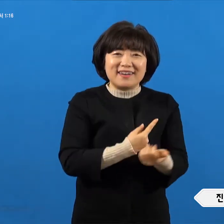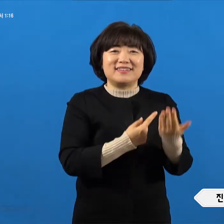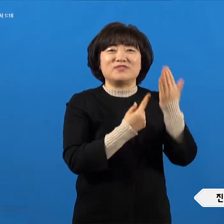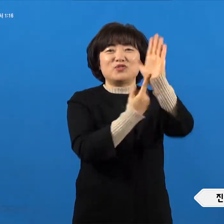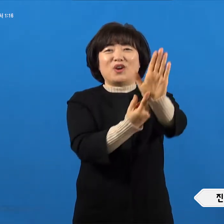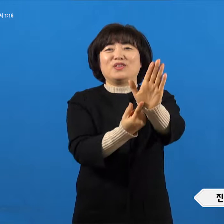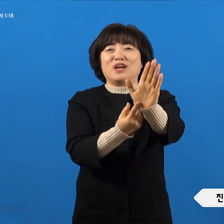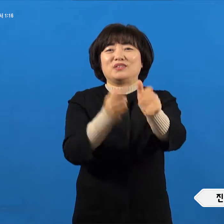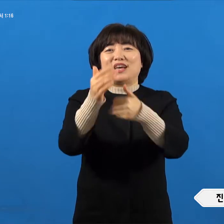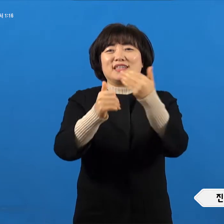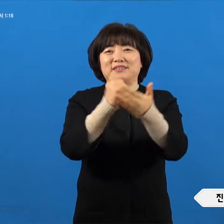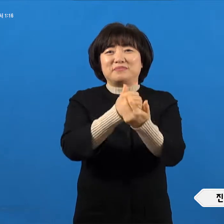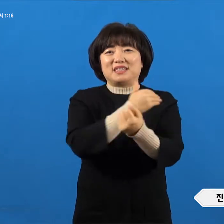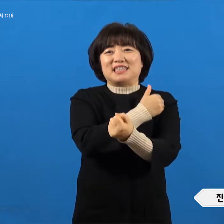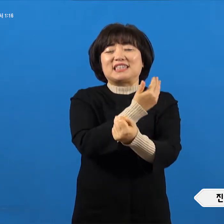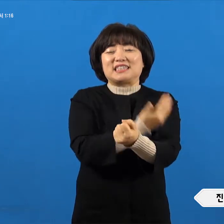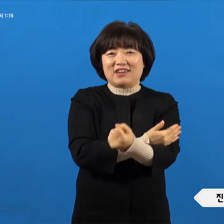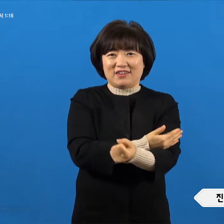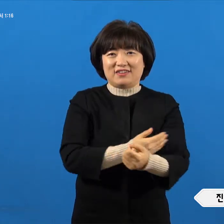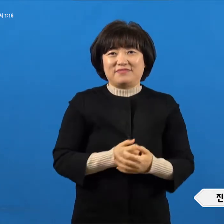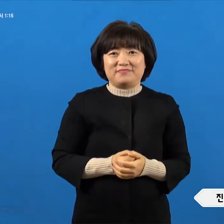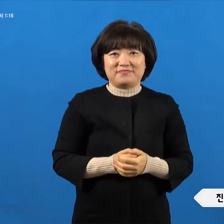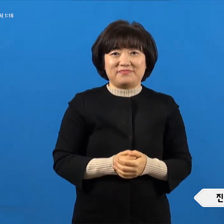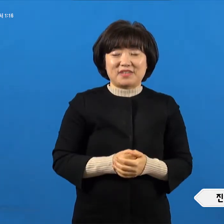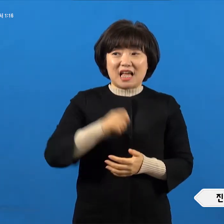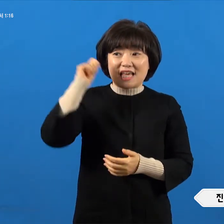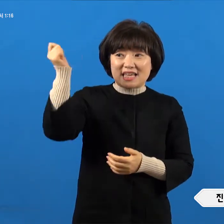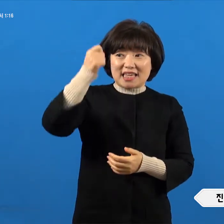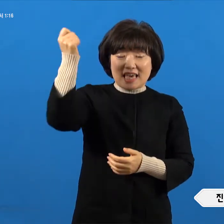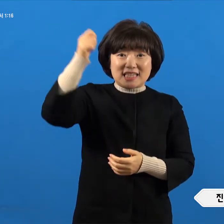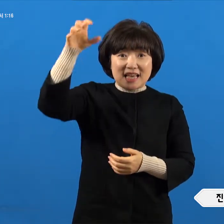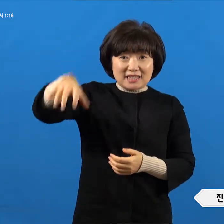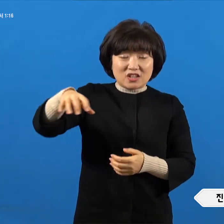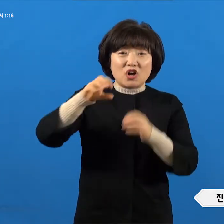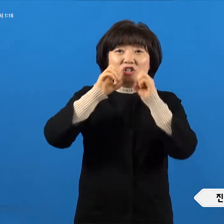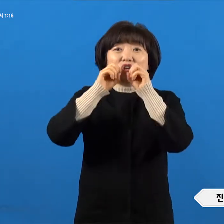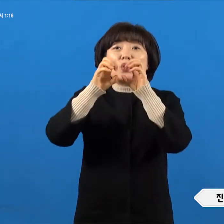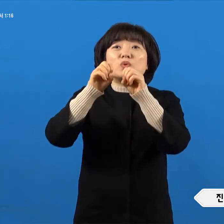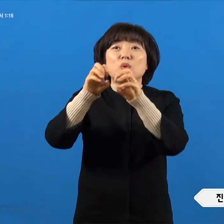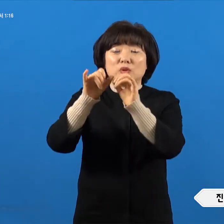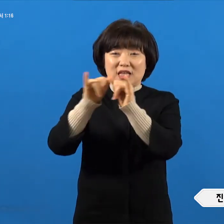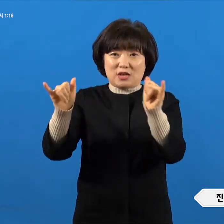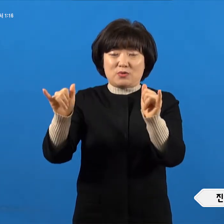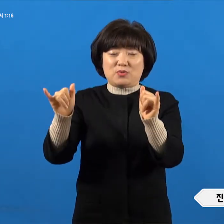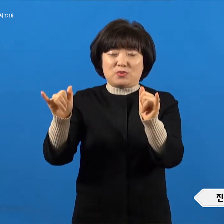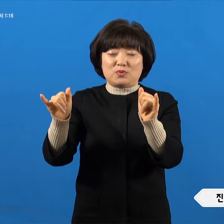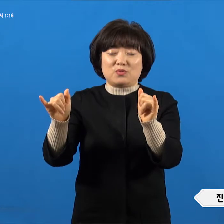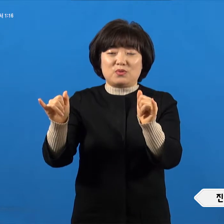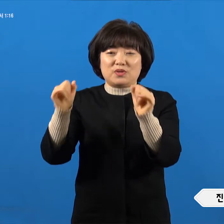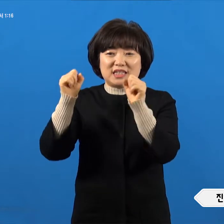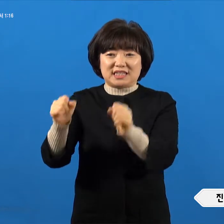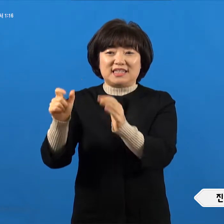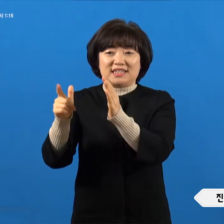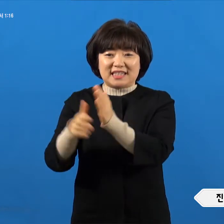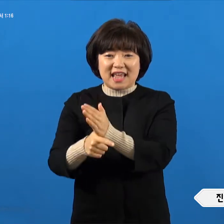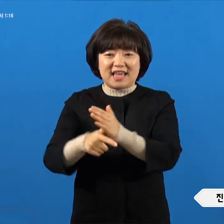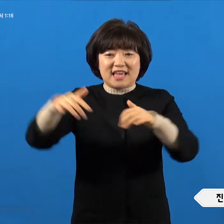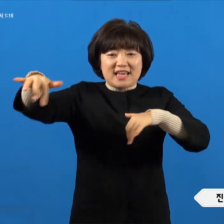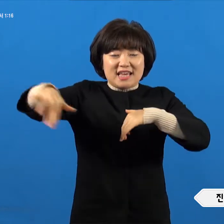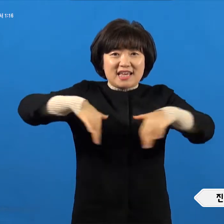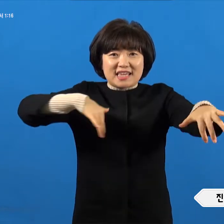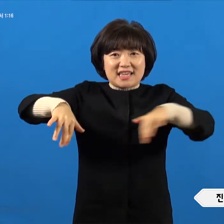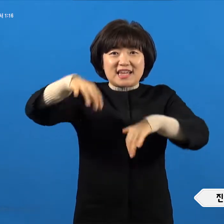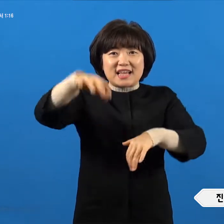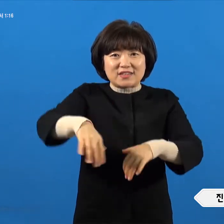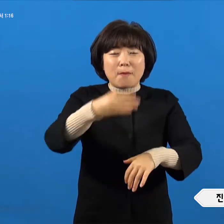성경은 말씀하고 있습니다. 케냐에서 선교사로 있을 때 스트리트 프리칭, 길거리에서 복음을